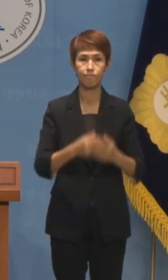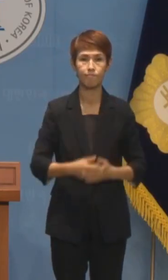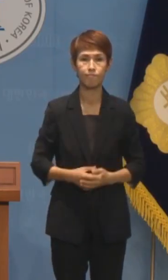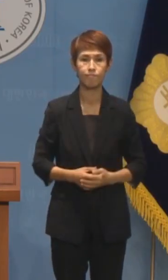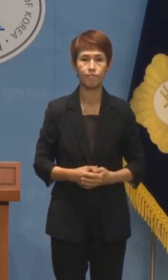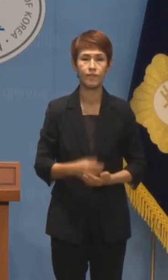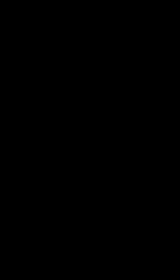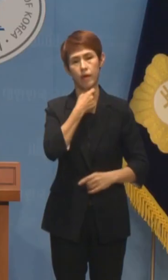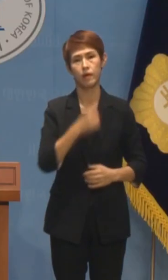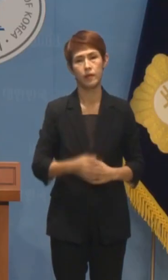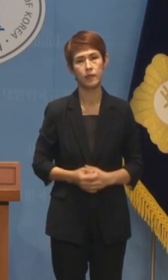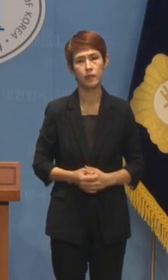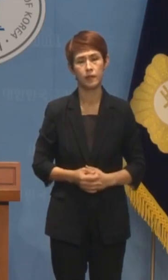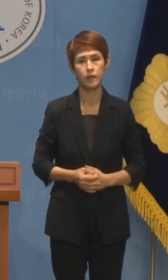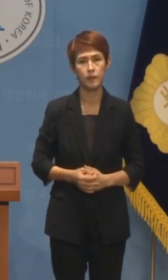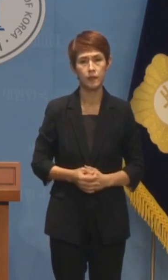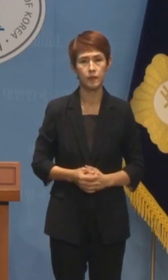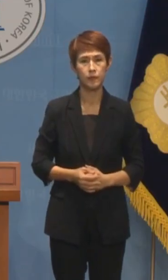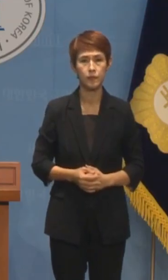만